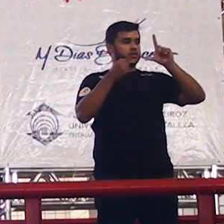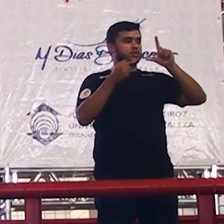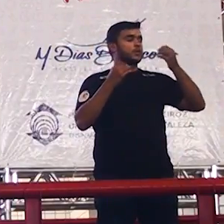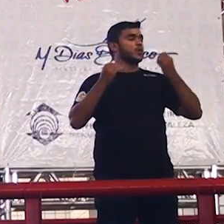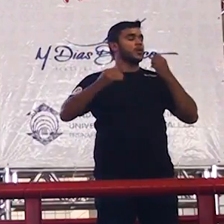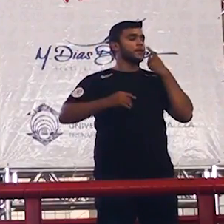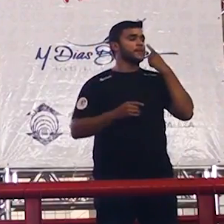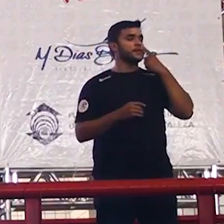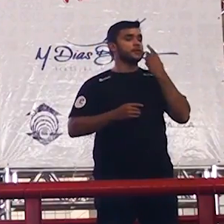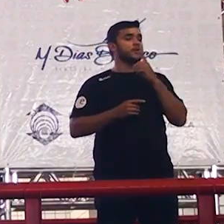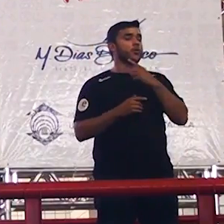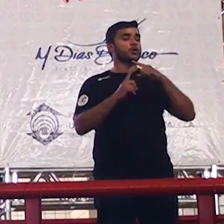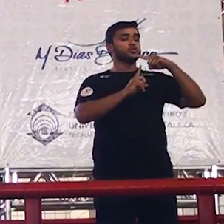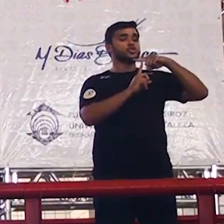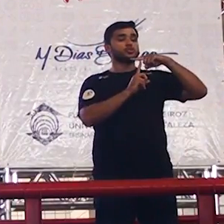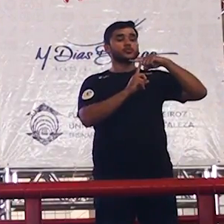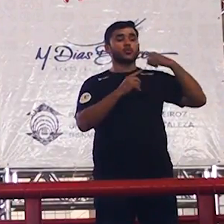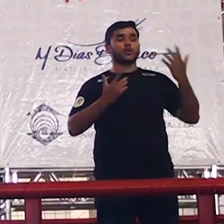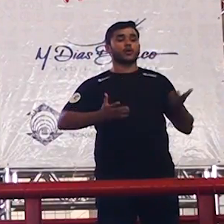equilátero, isósceles, escaleno.